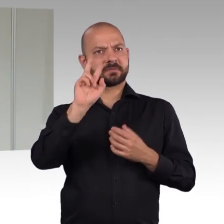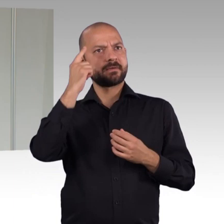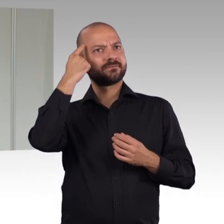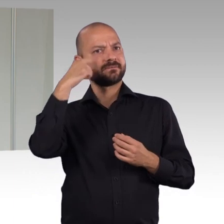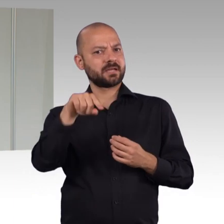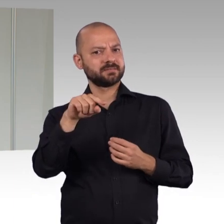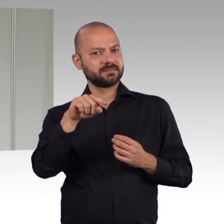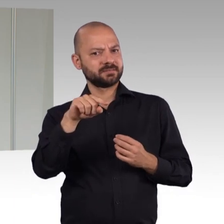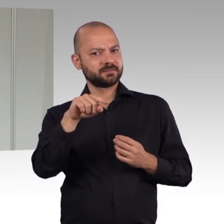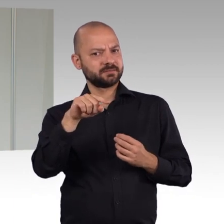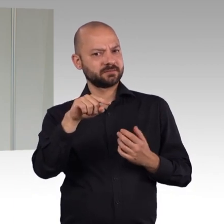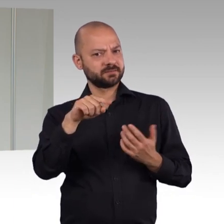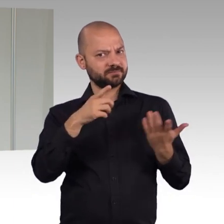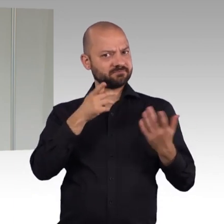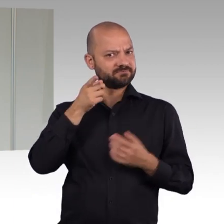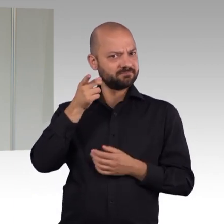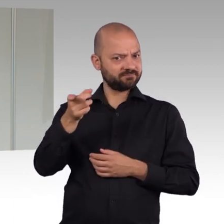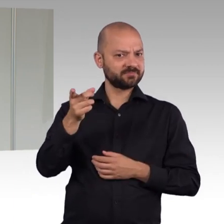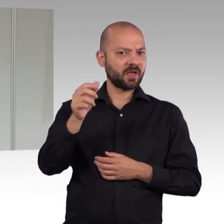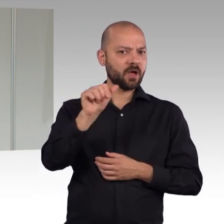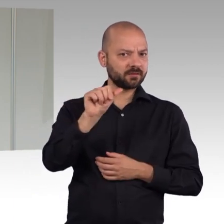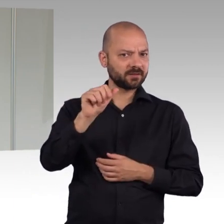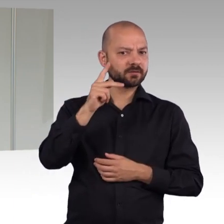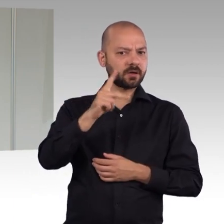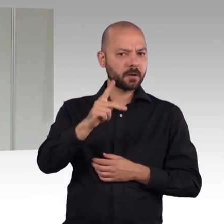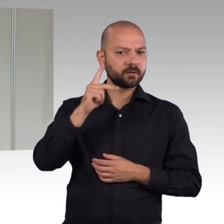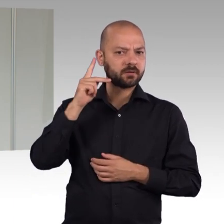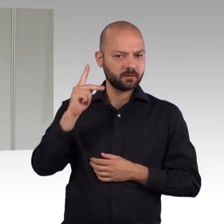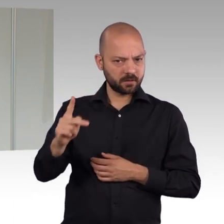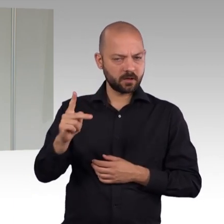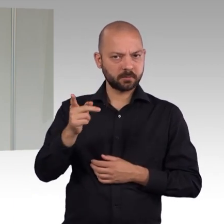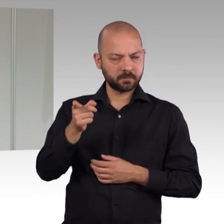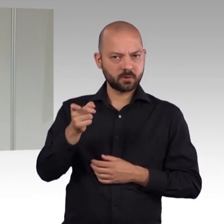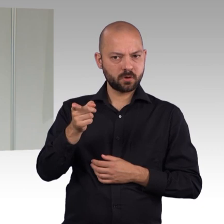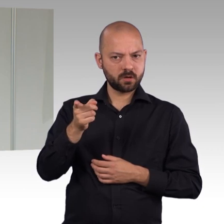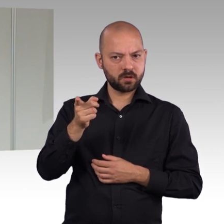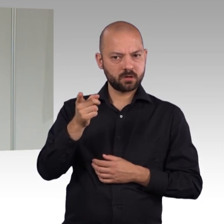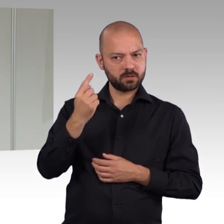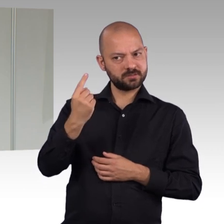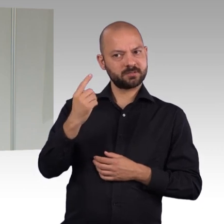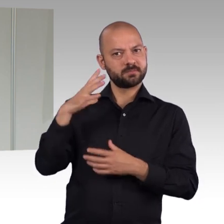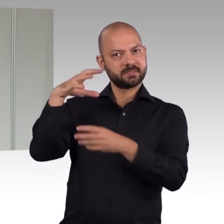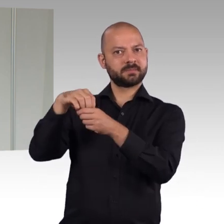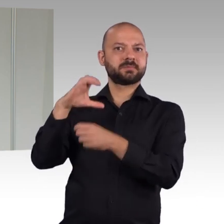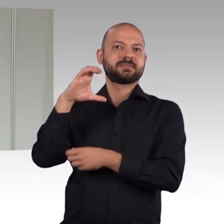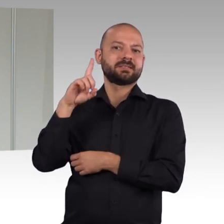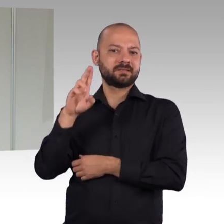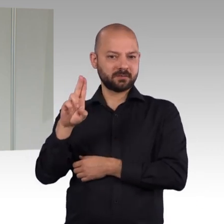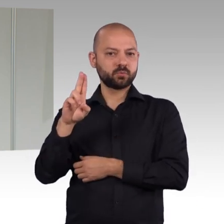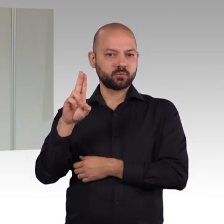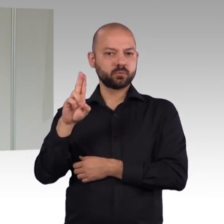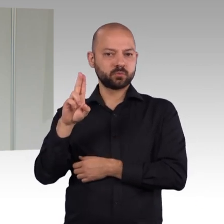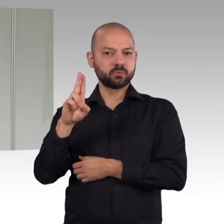dass Angela Merkel Bundeskanzlerin ist und wer nicht weiß, dass die SPD in dieser Regierung steckt, wobei